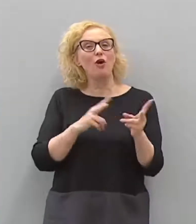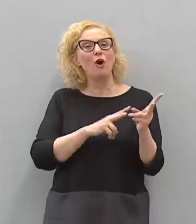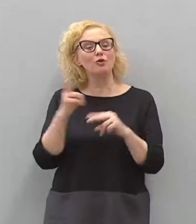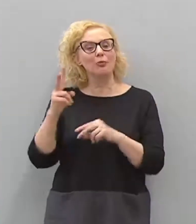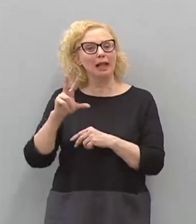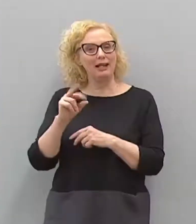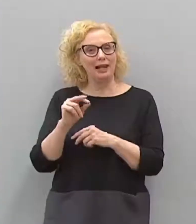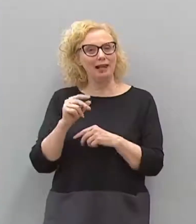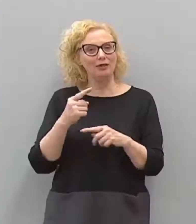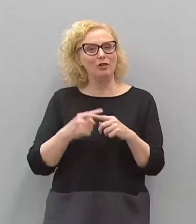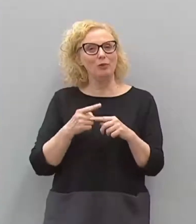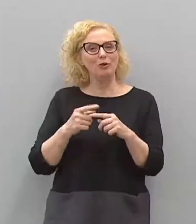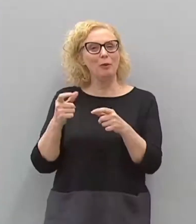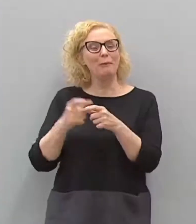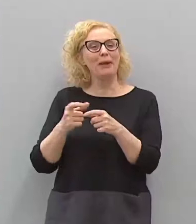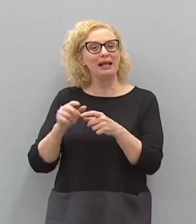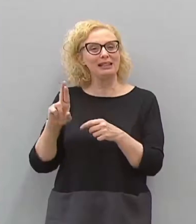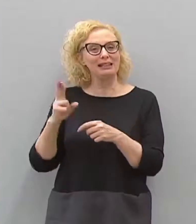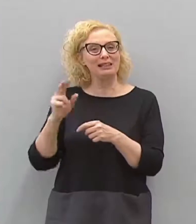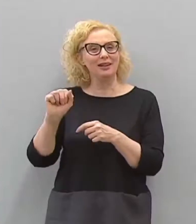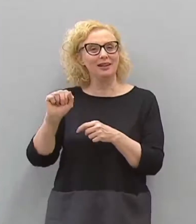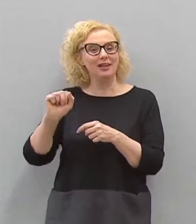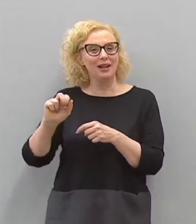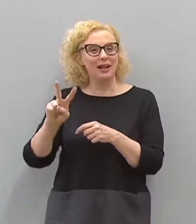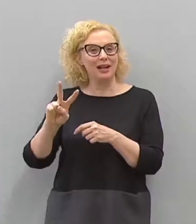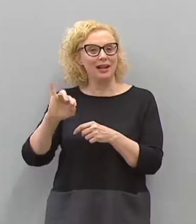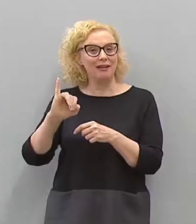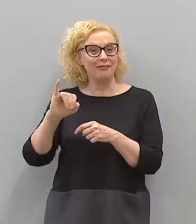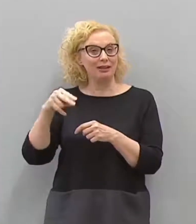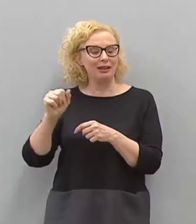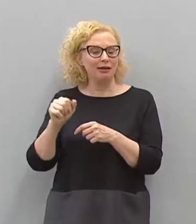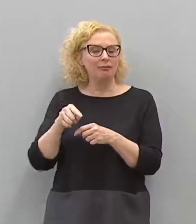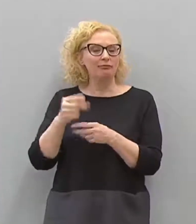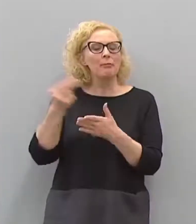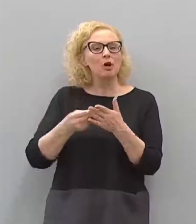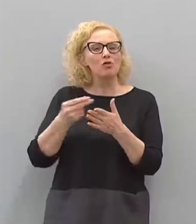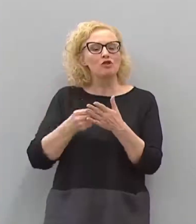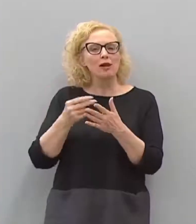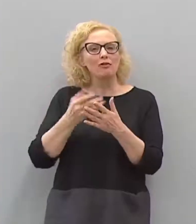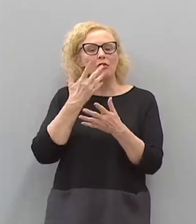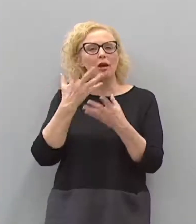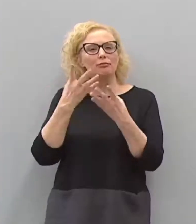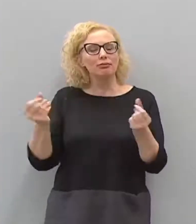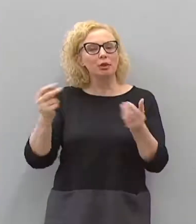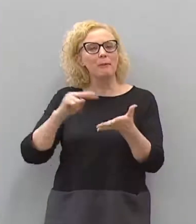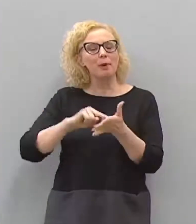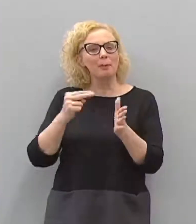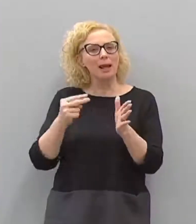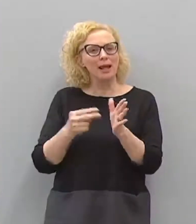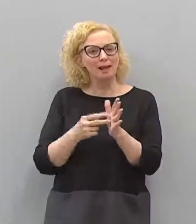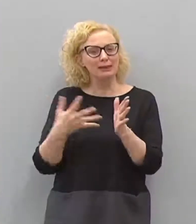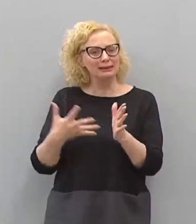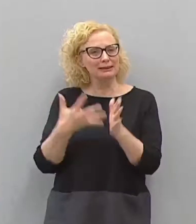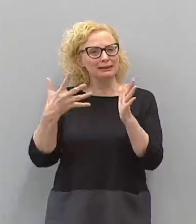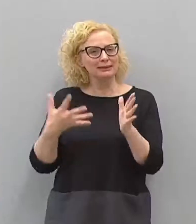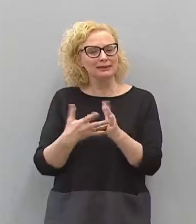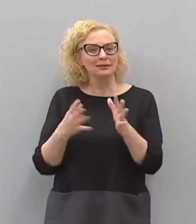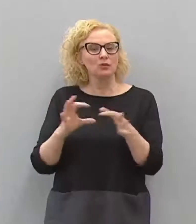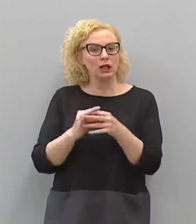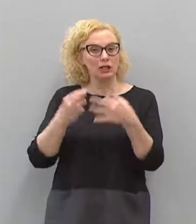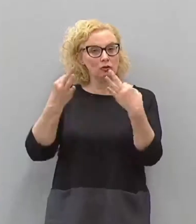all'abitato di la li na in particolare il progetto mira a risolvere i problemi di criticità legati alla sicurezza